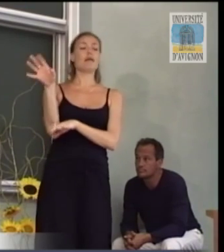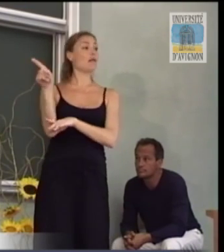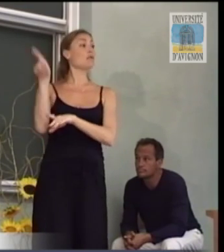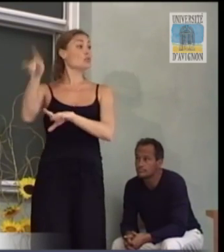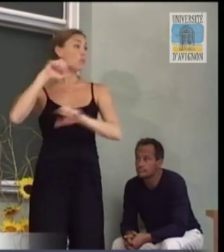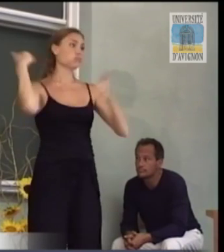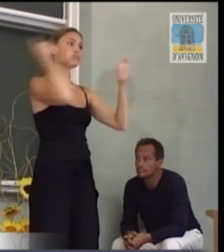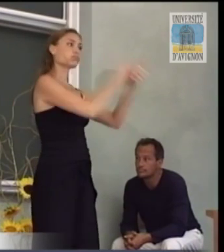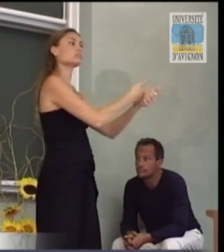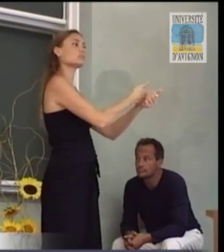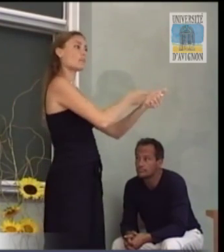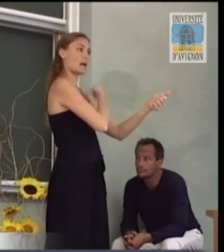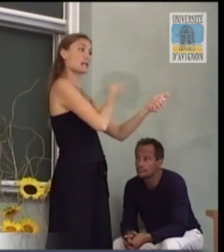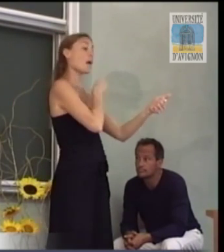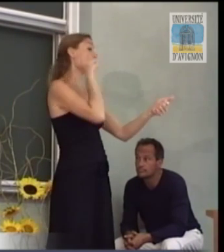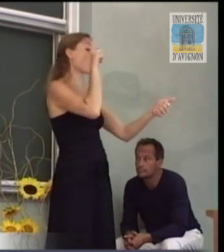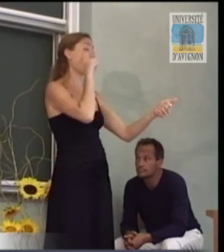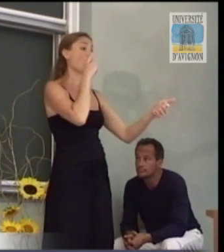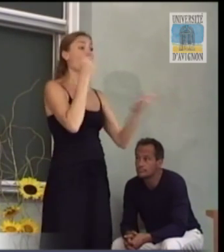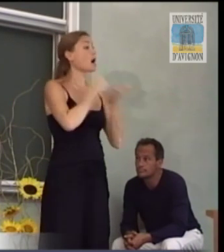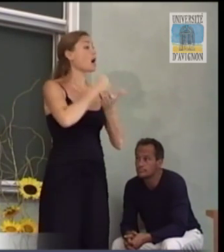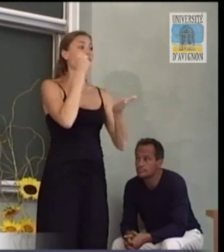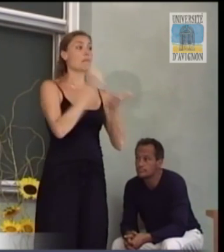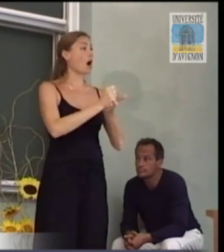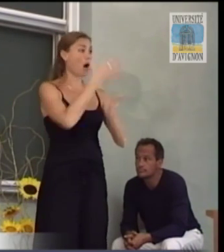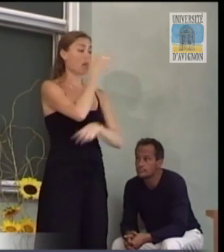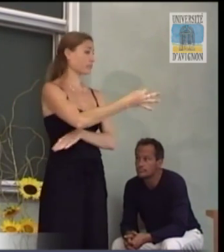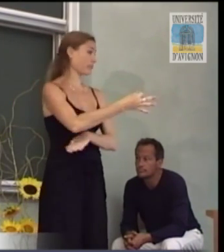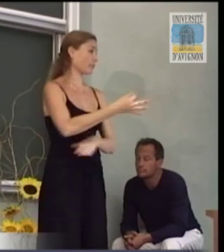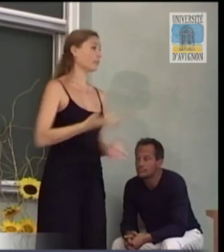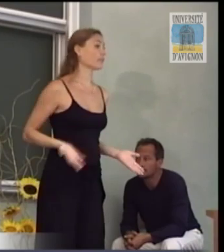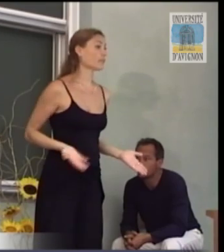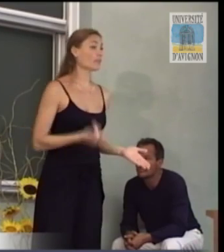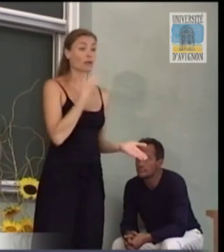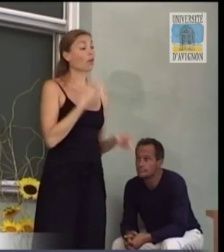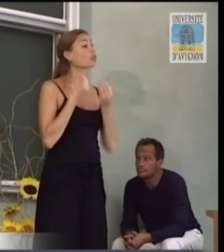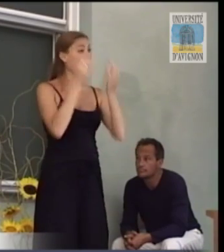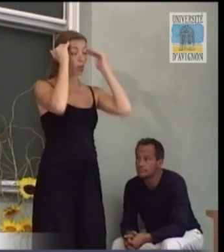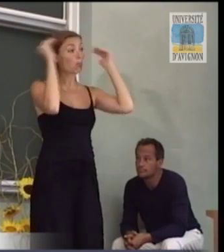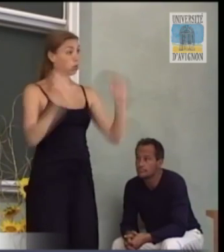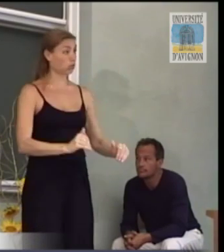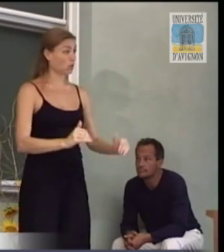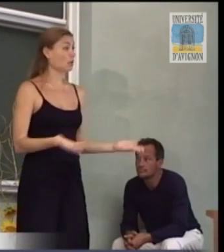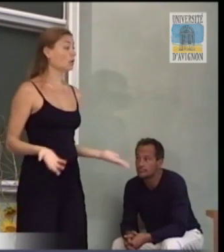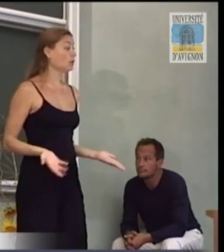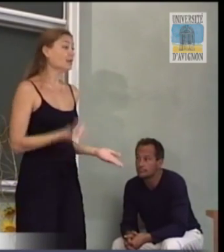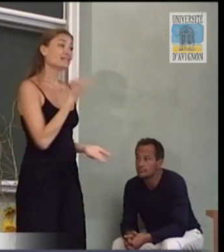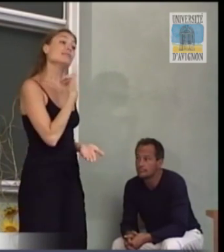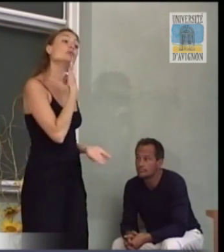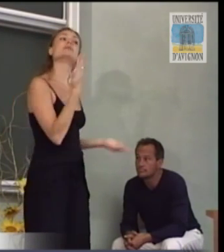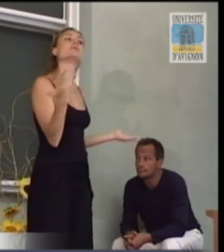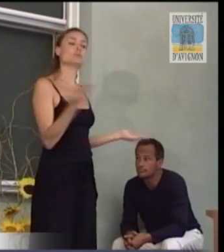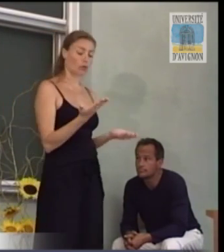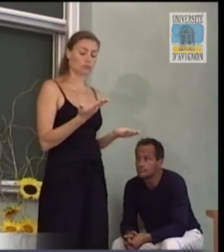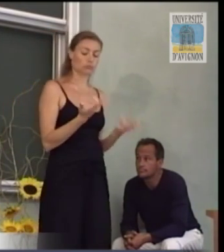qu'elle a raté ses examens, parce qu'elle était anéantie. Voilà. Donc ça veut dire qu'aujourd'hui, sans qu'on s'en rende compte, toute une population